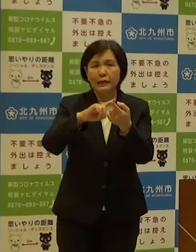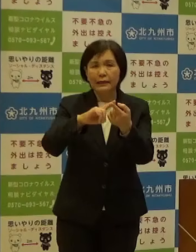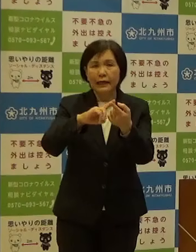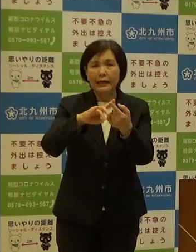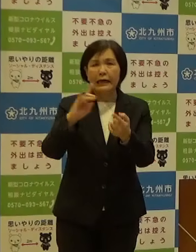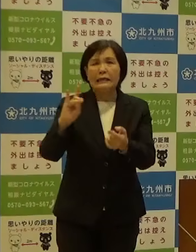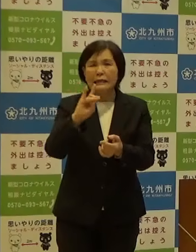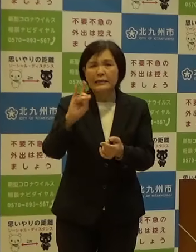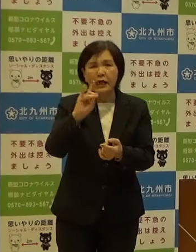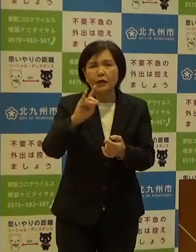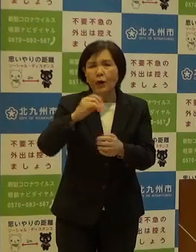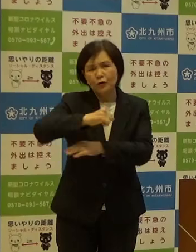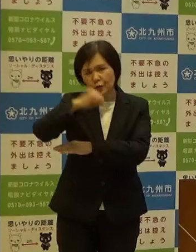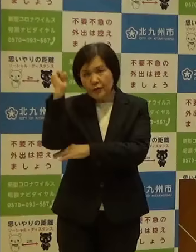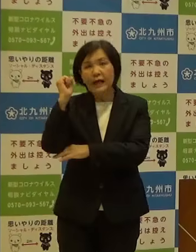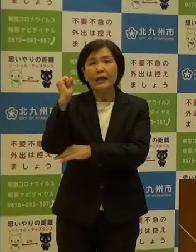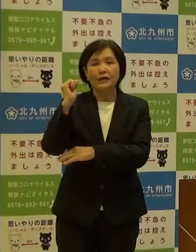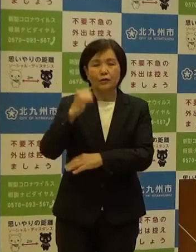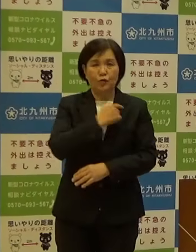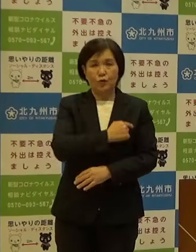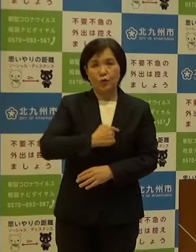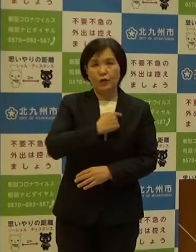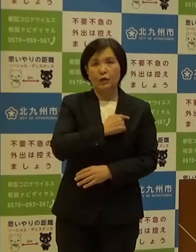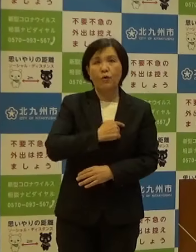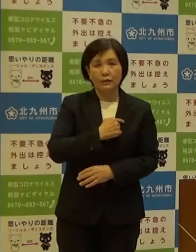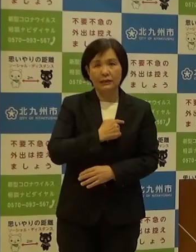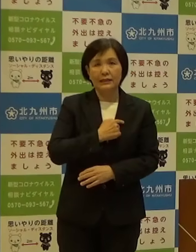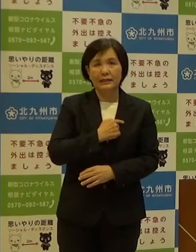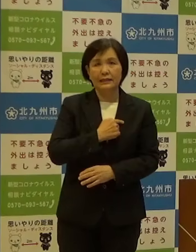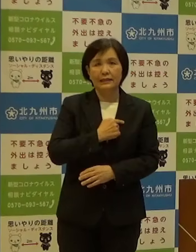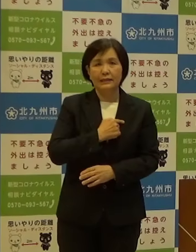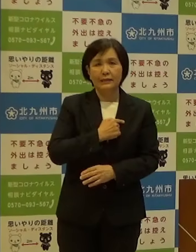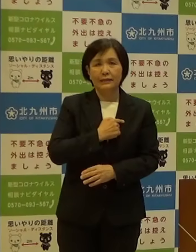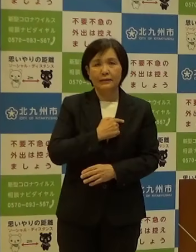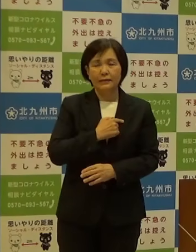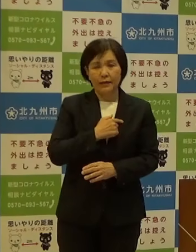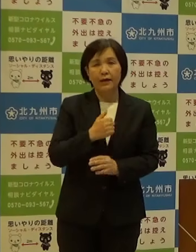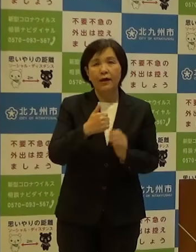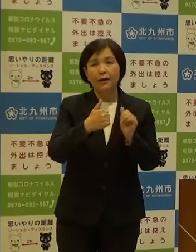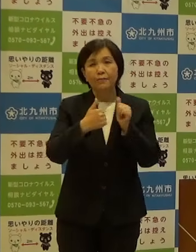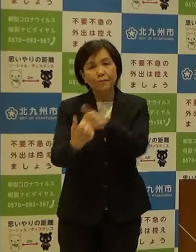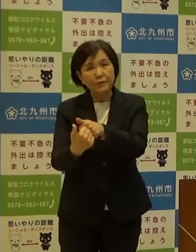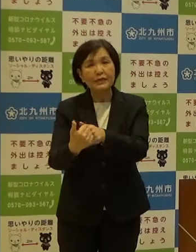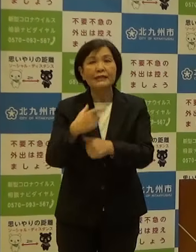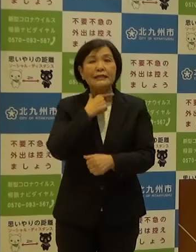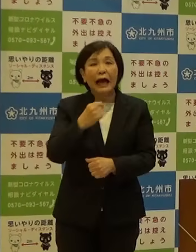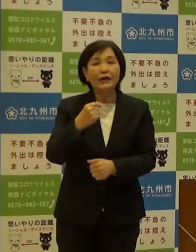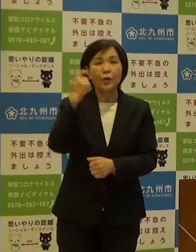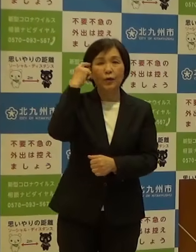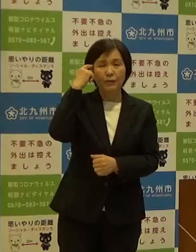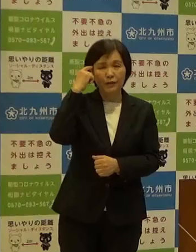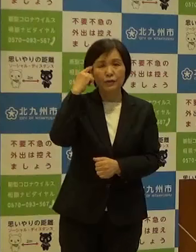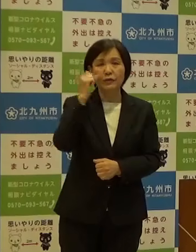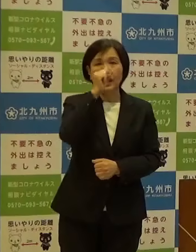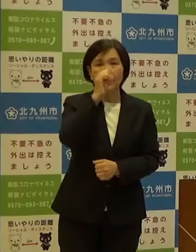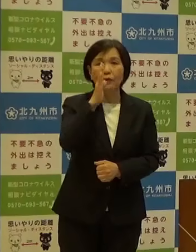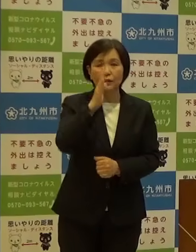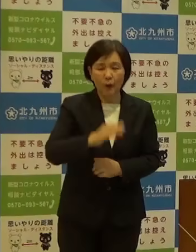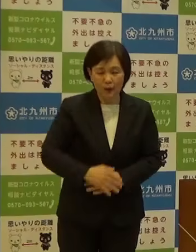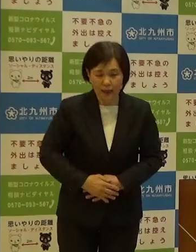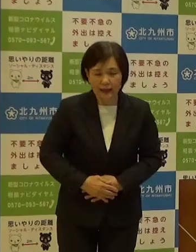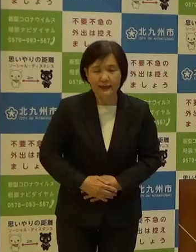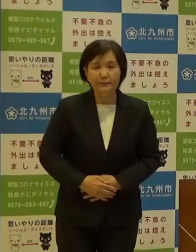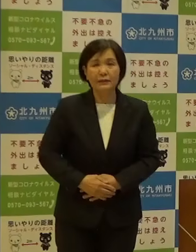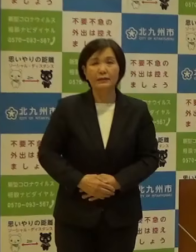さない、という気持ちでですね、撃退をしていきたいのでありますので、この点もどうぞよろしくお願い申し上げたいと思います